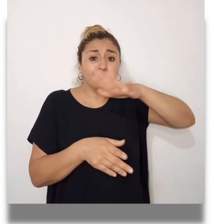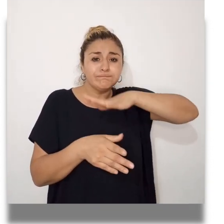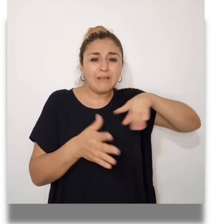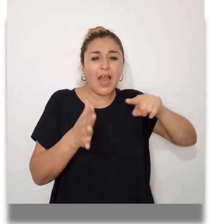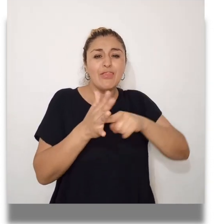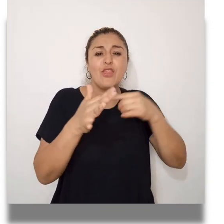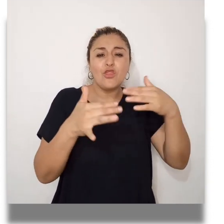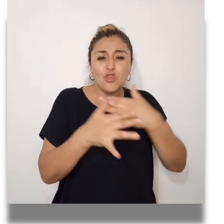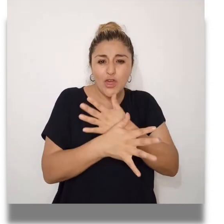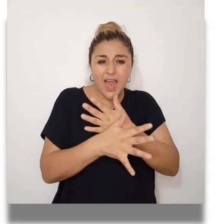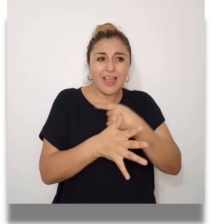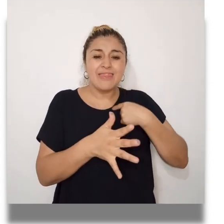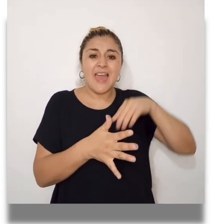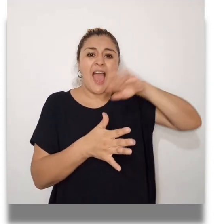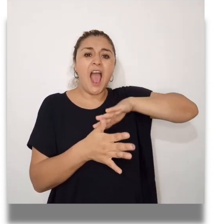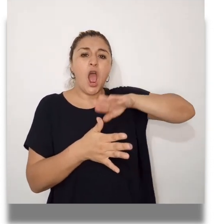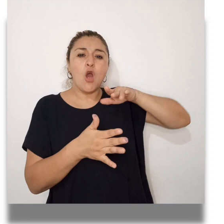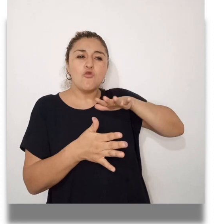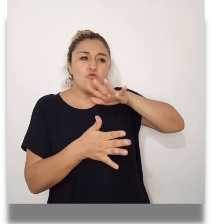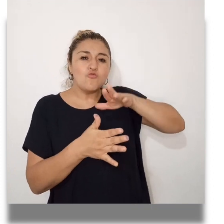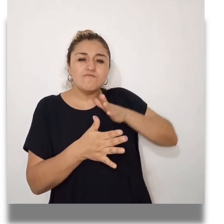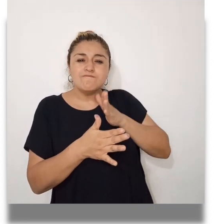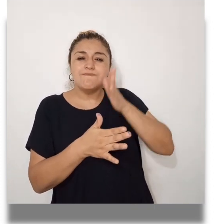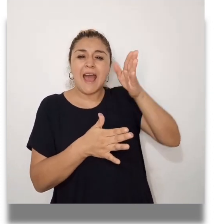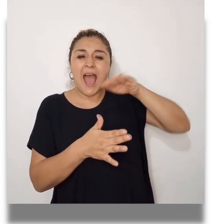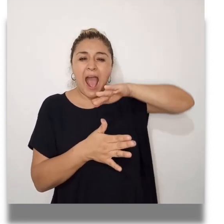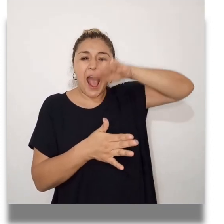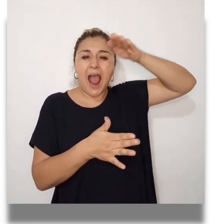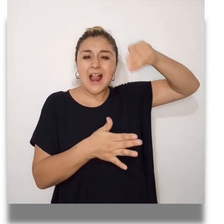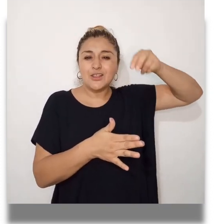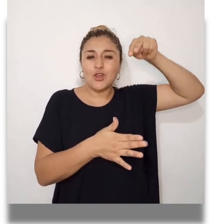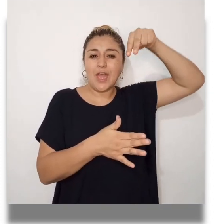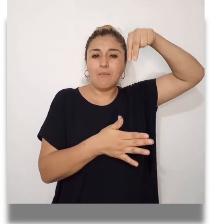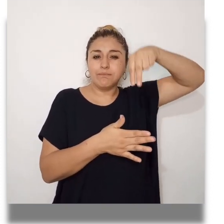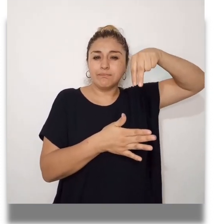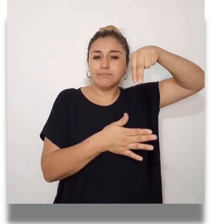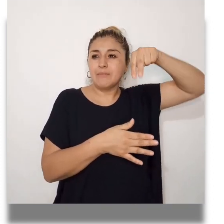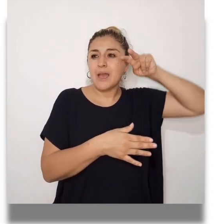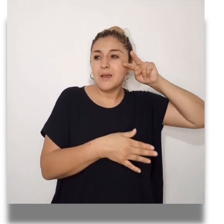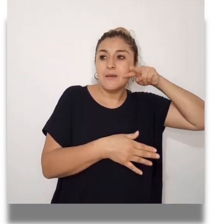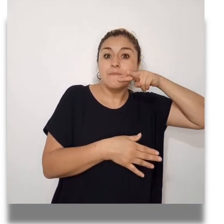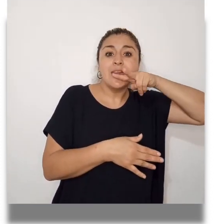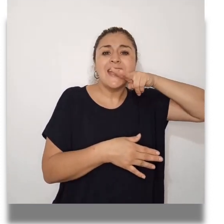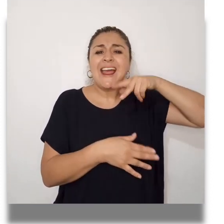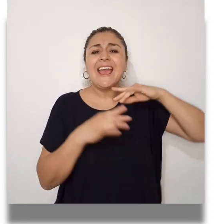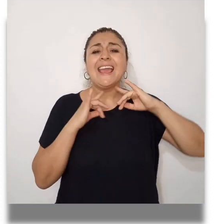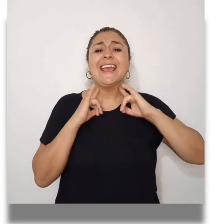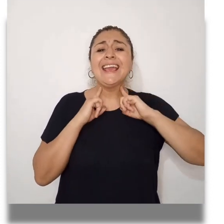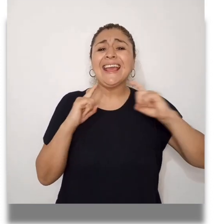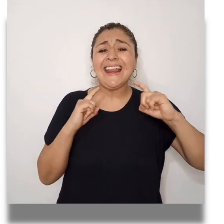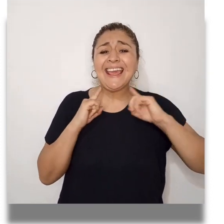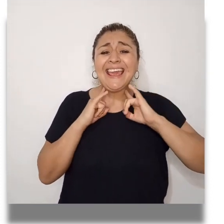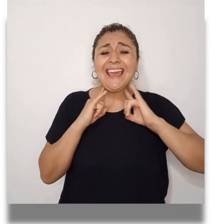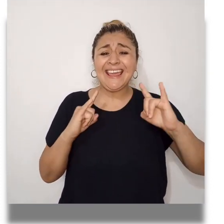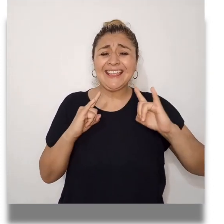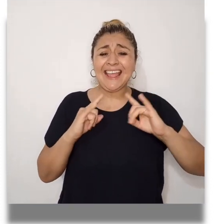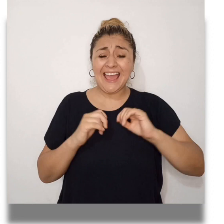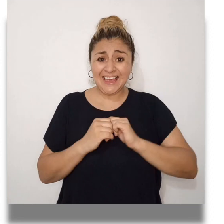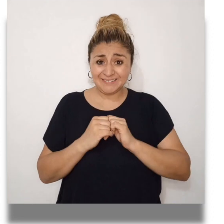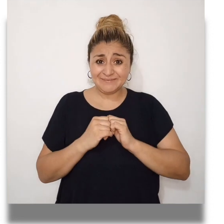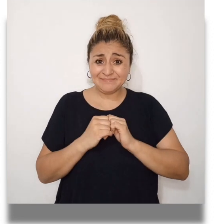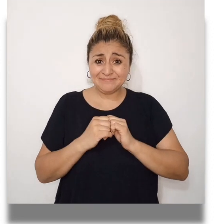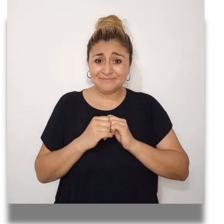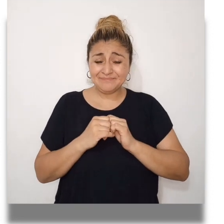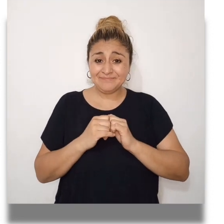sont dépourvus de sens d'acquérir la sagesse. A aquellos que son simples para adquirir la